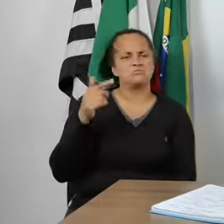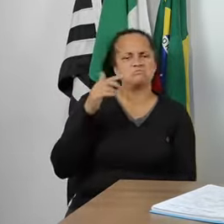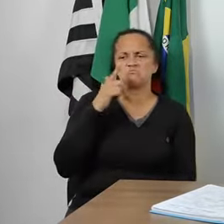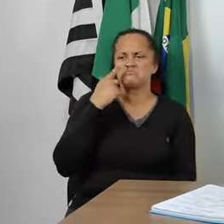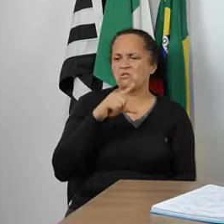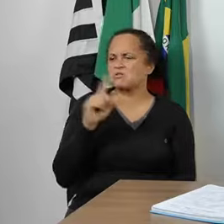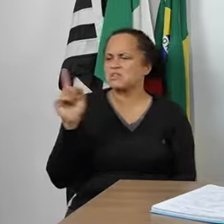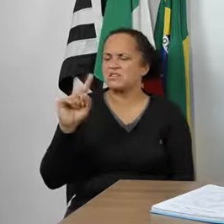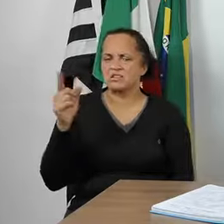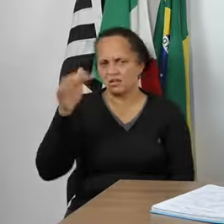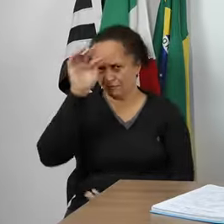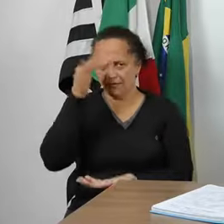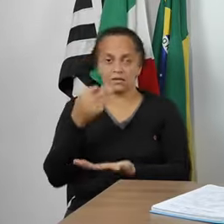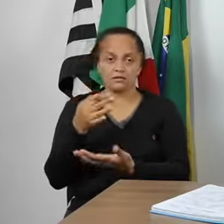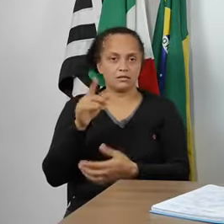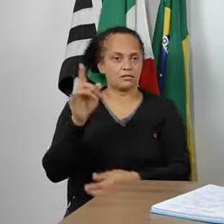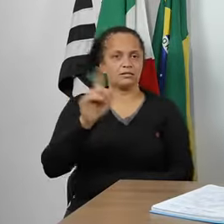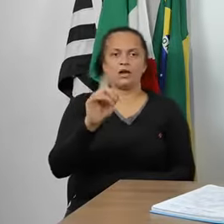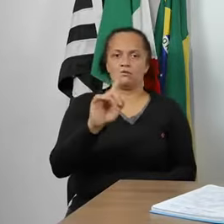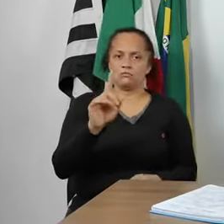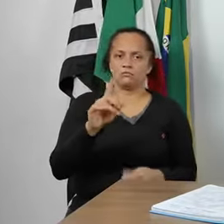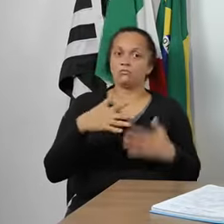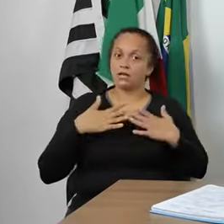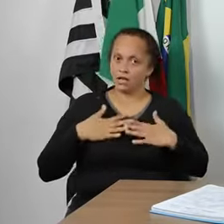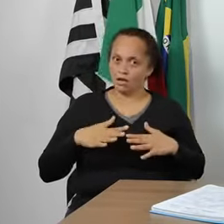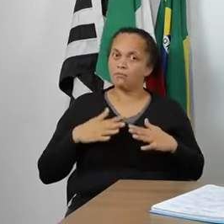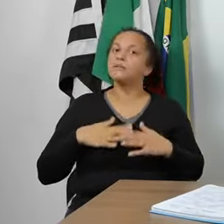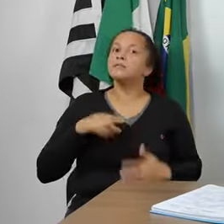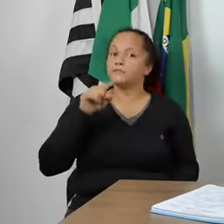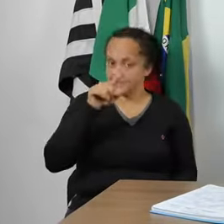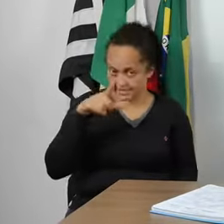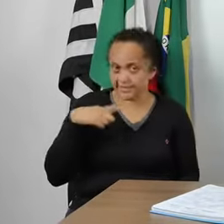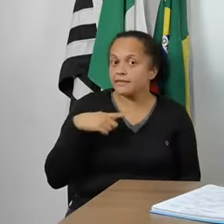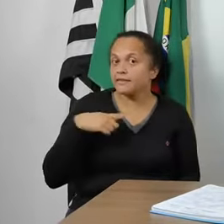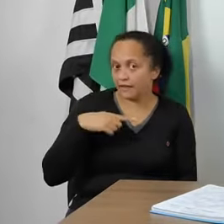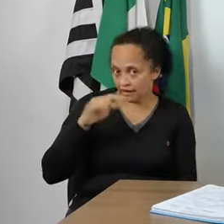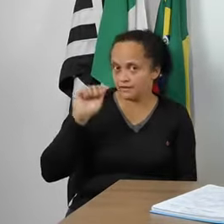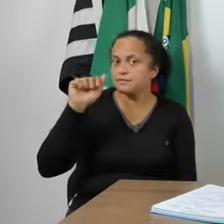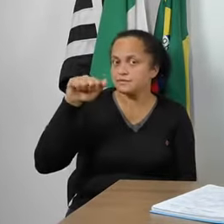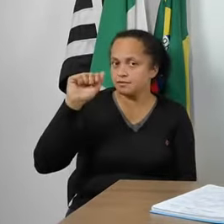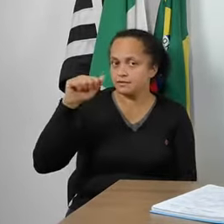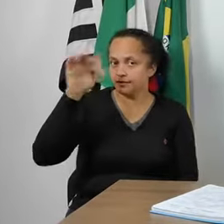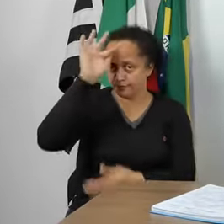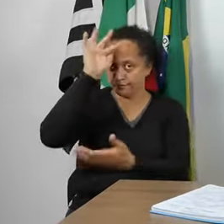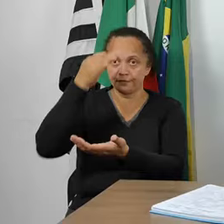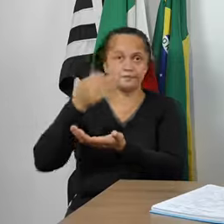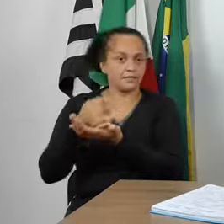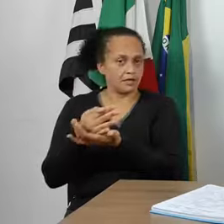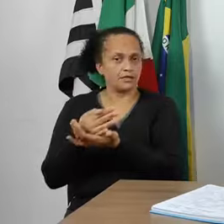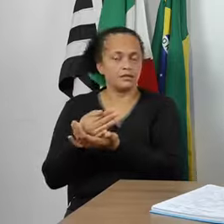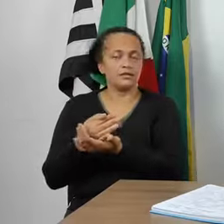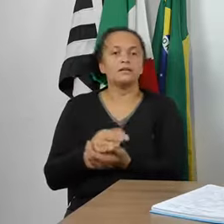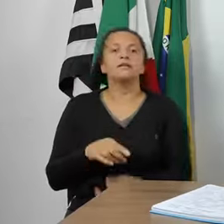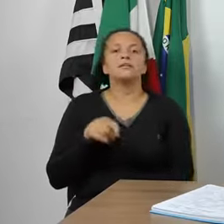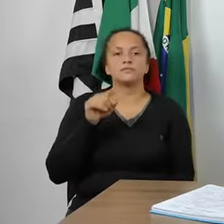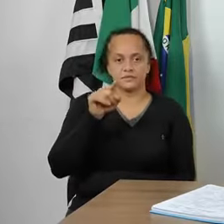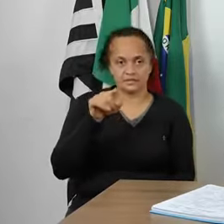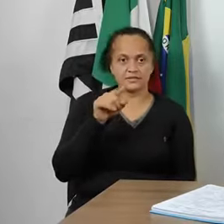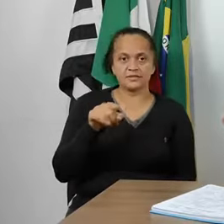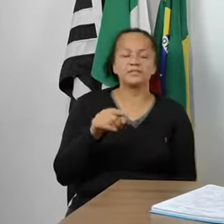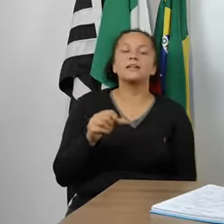fé. Não, você recebeu uma medida de fé. E essa medida de fé já te dá condições de